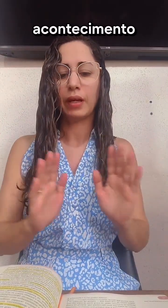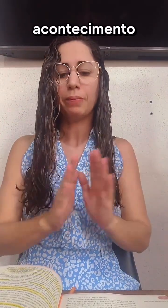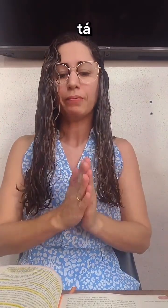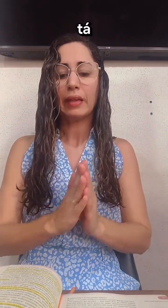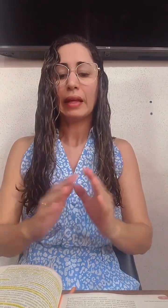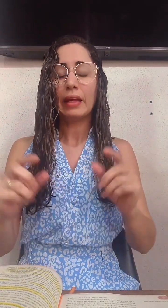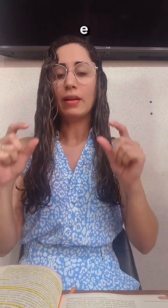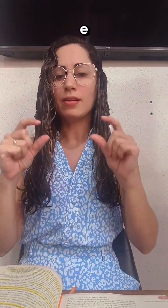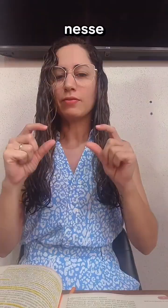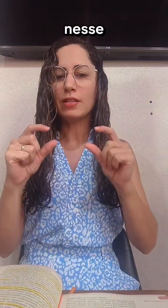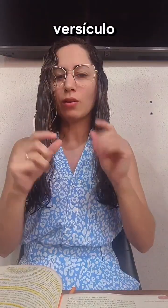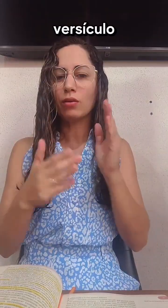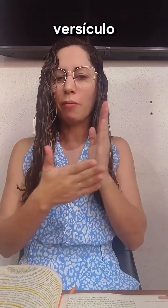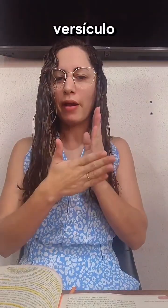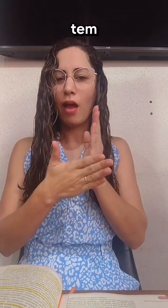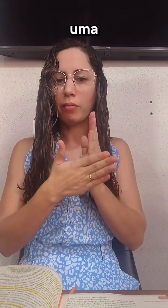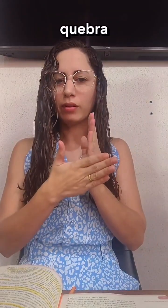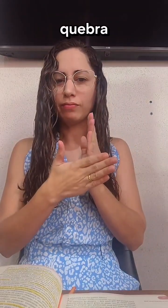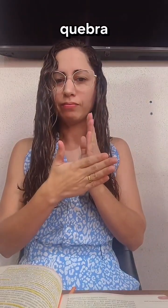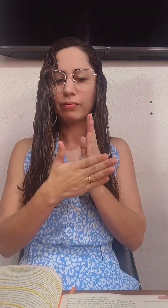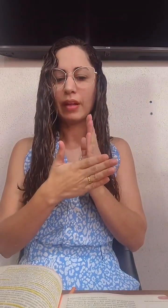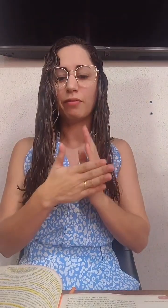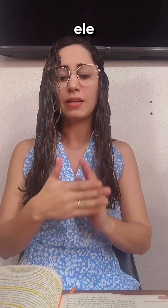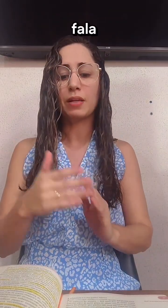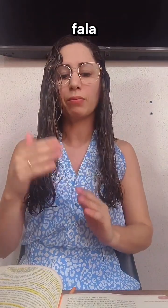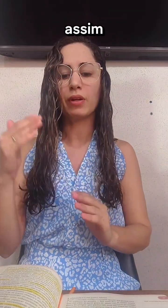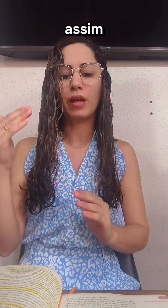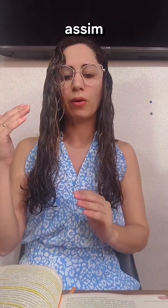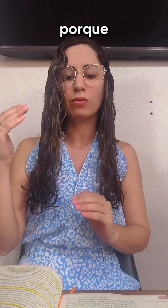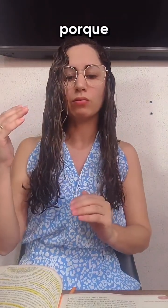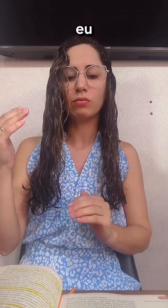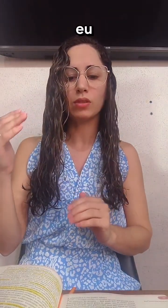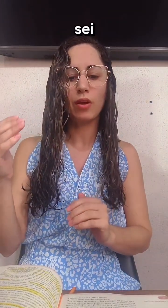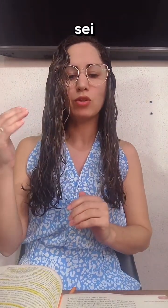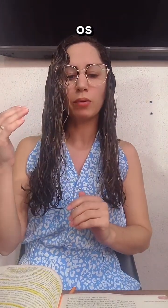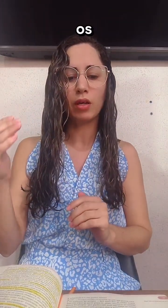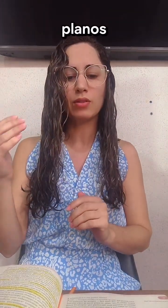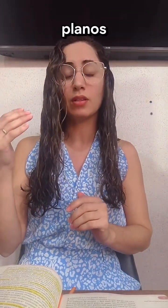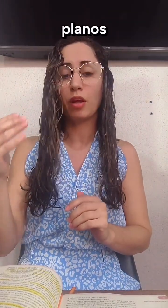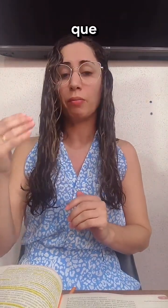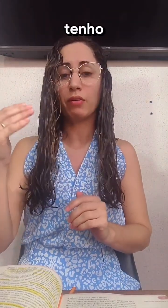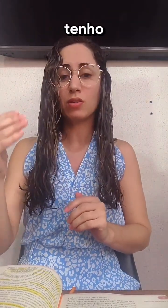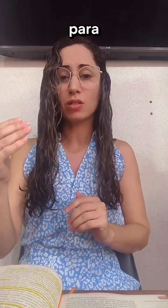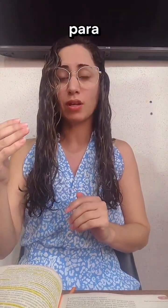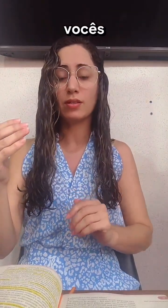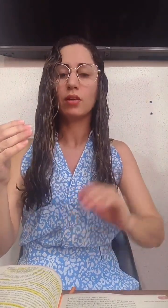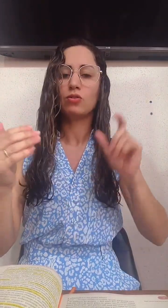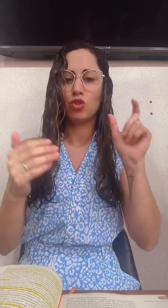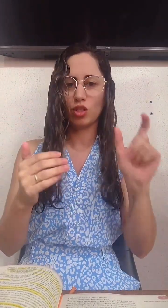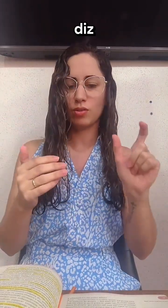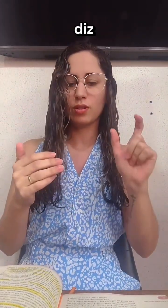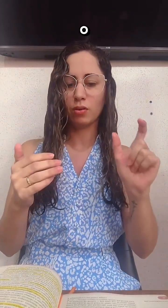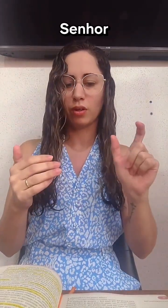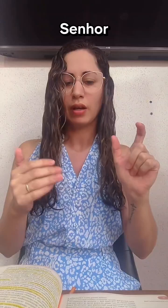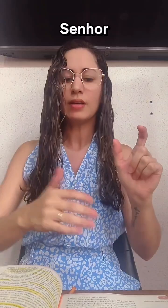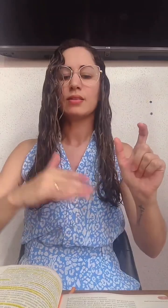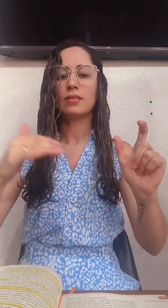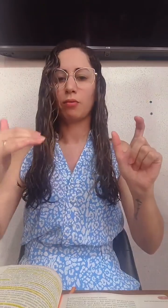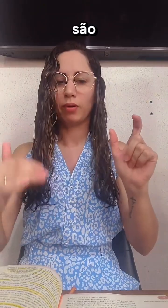tá? E nesse versículo tem uma quebra. Ele fala assim, porque eu sei os planos que tenho para vocês, diz o Senhor. São